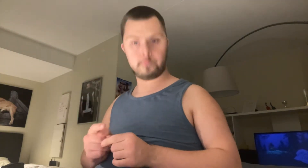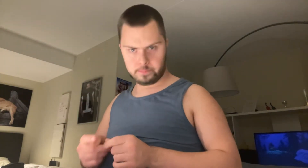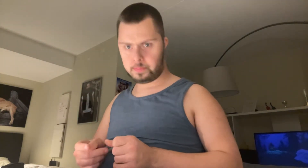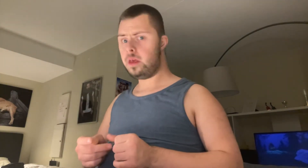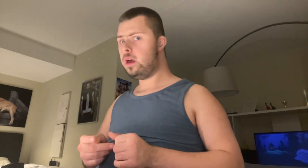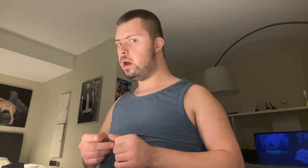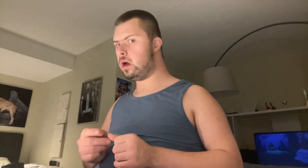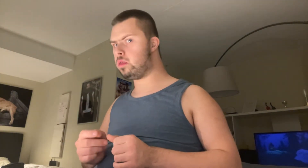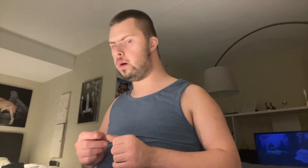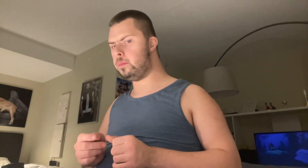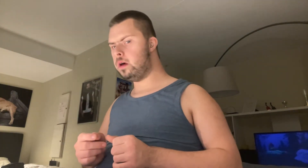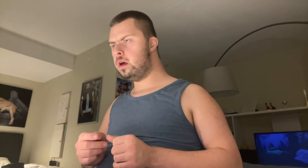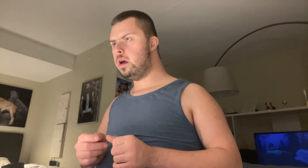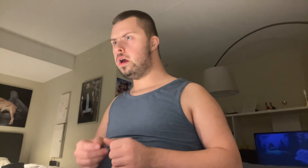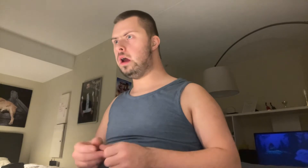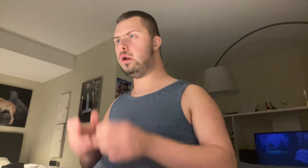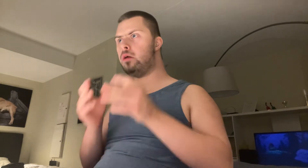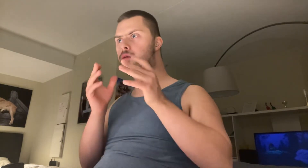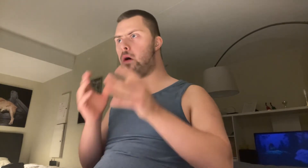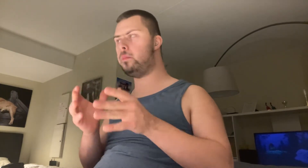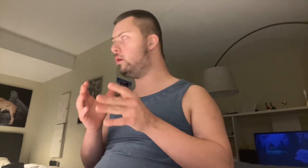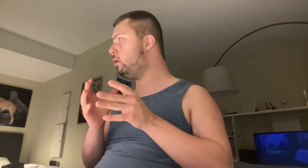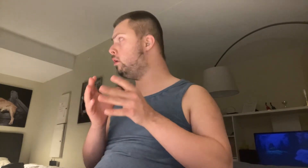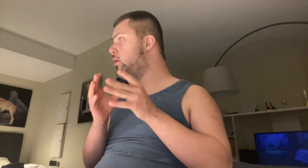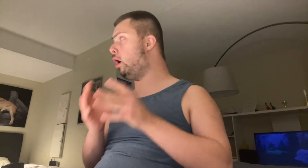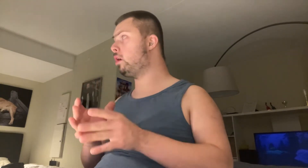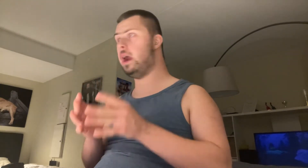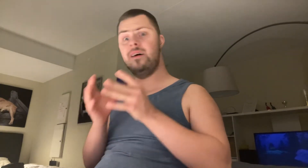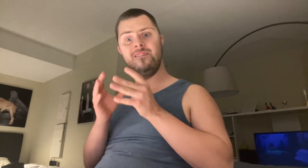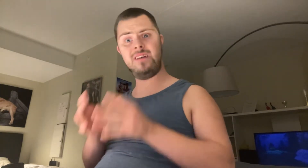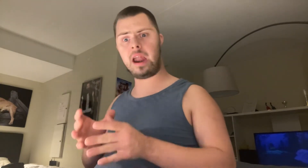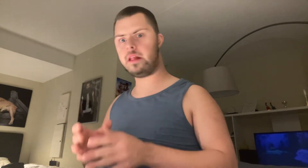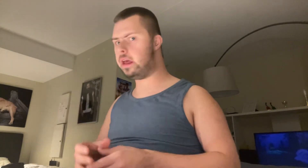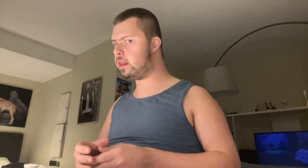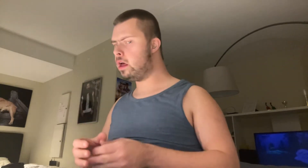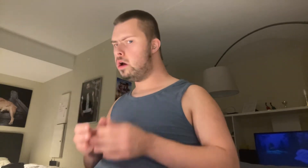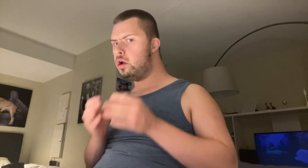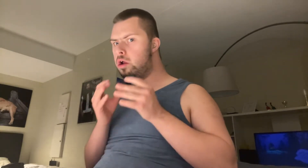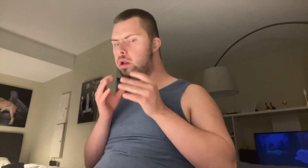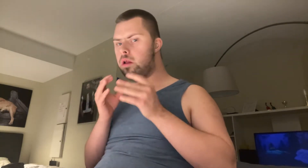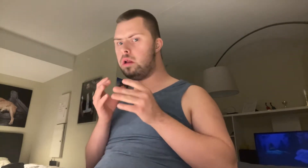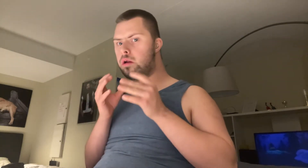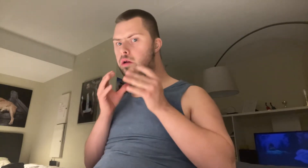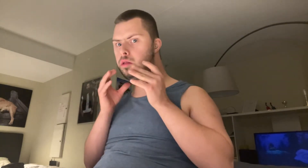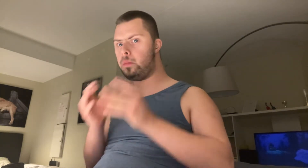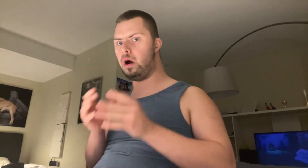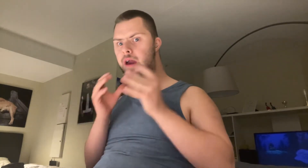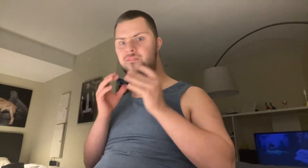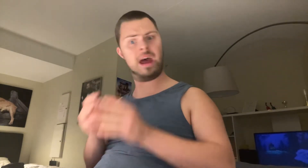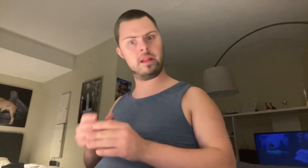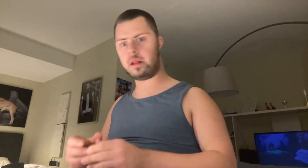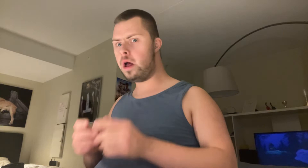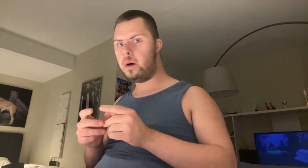Som jag väntat som jag är väldigt bra